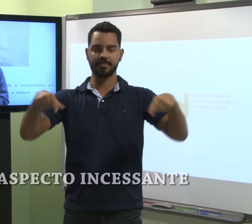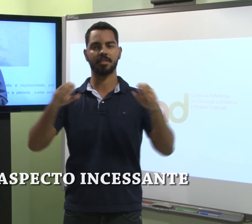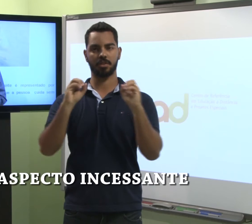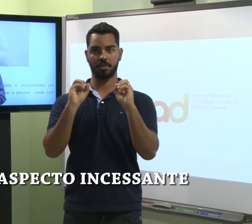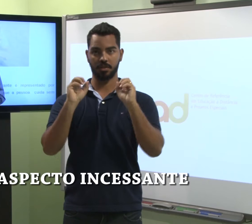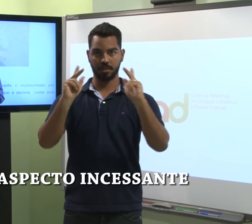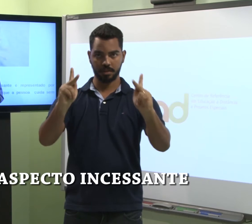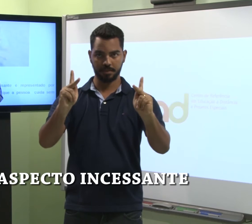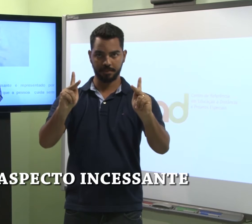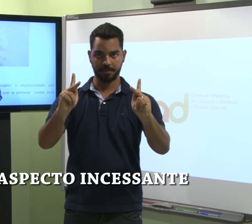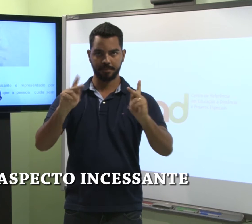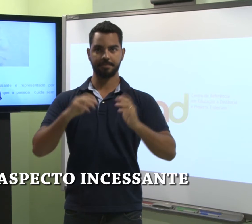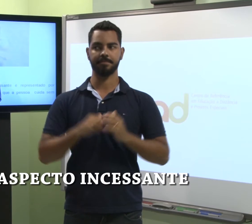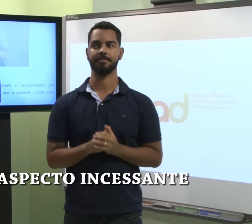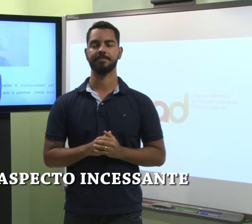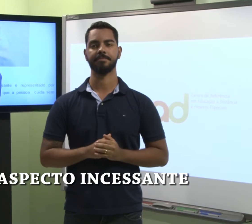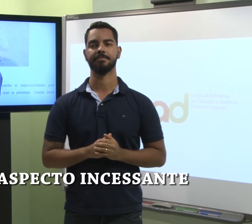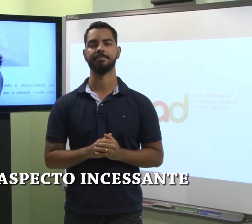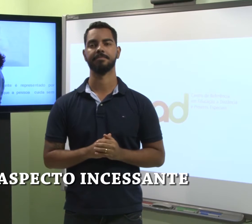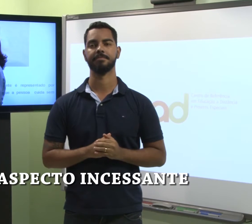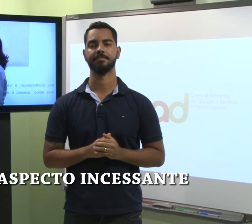ok?